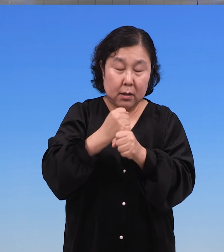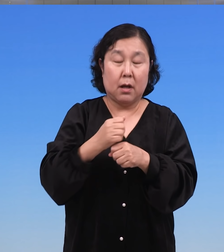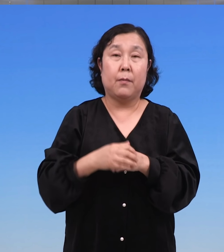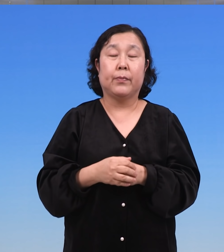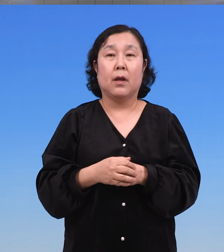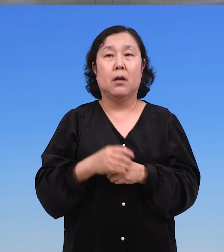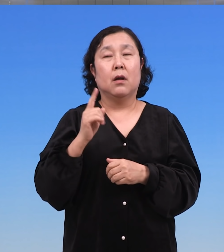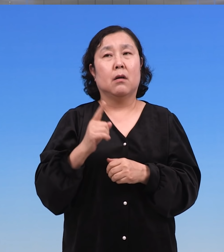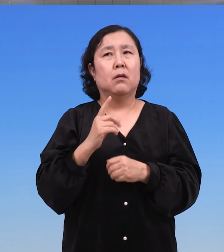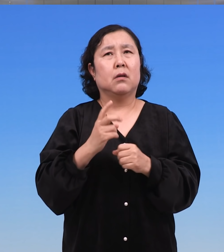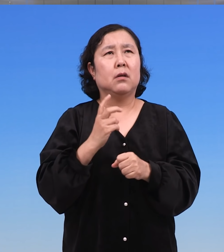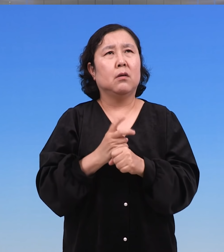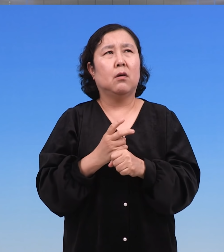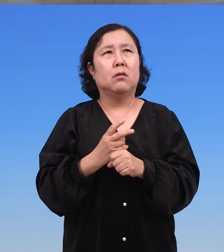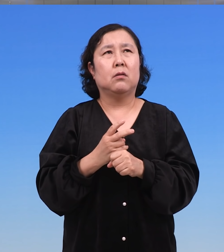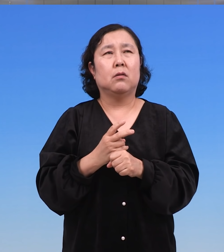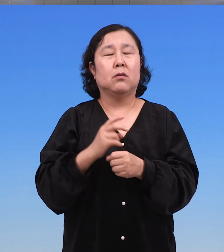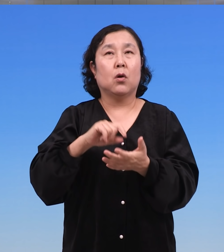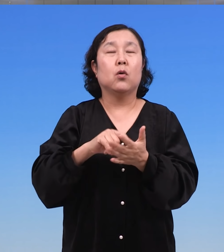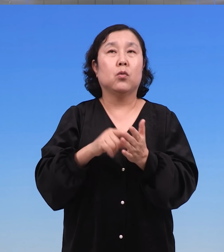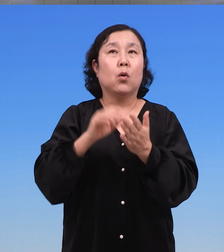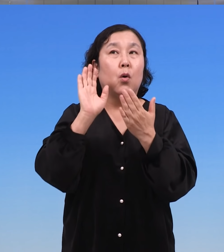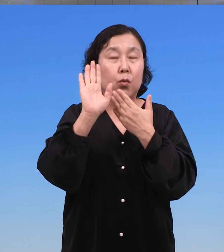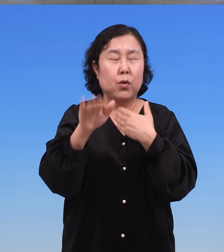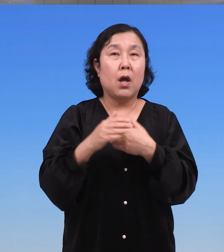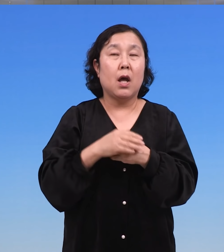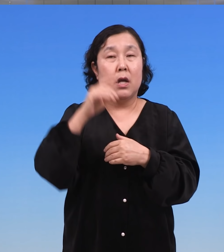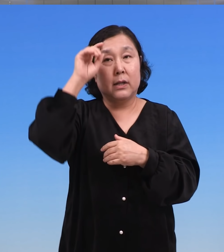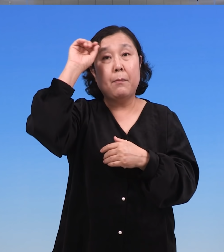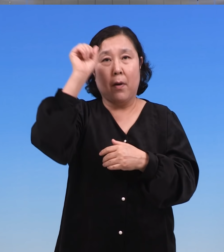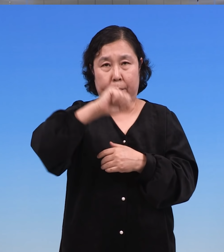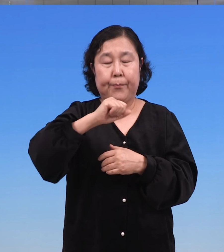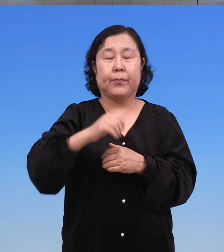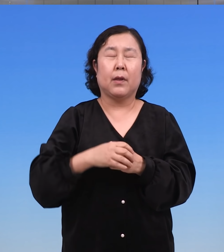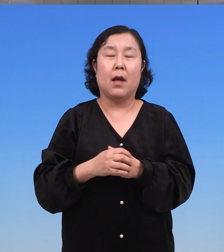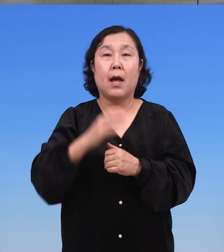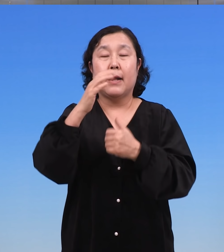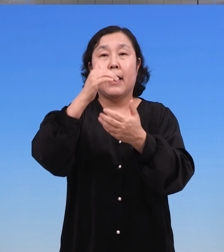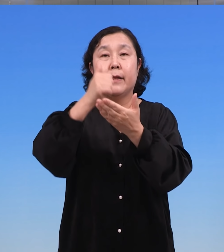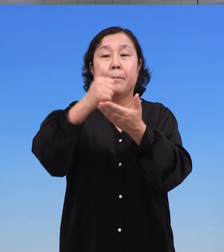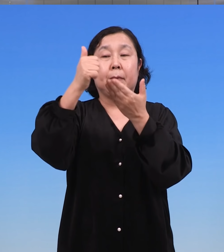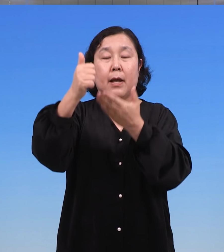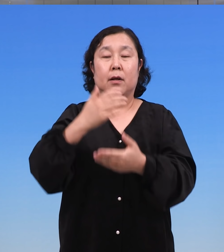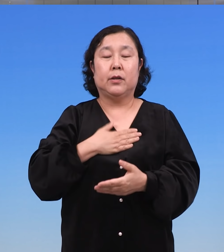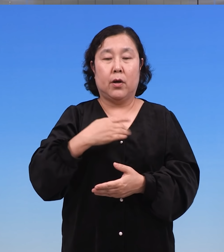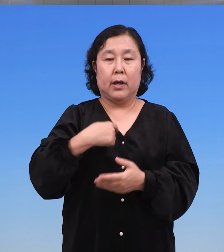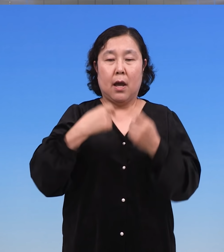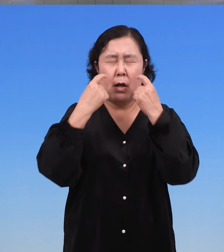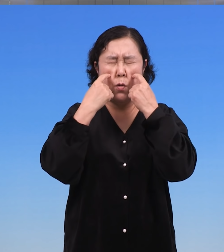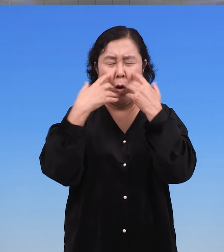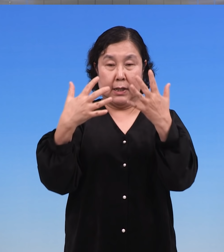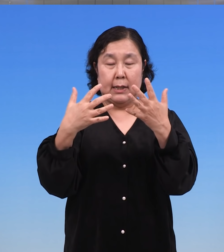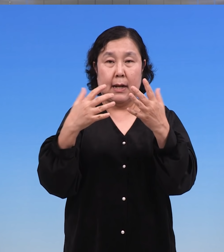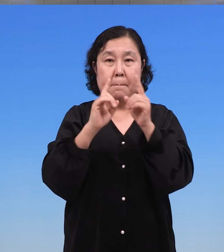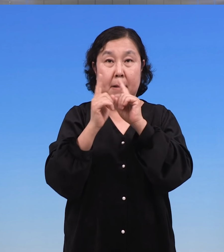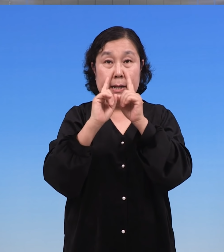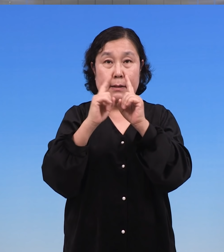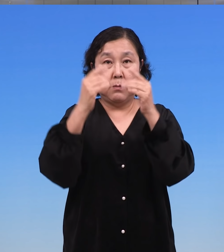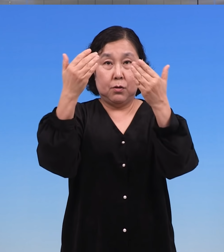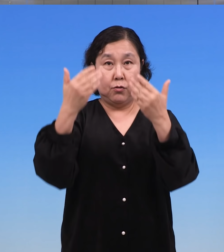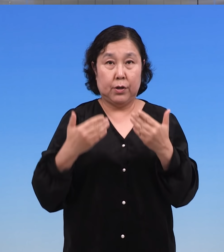빠져있던 한 2년쯤 지난 어느 날이라고 저는 지금 기억을 하는데, 새벽이었습니다. 하나님께서 저에게 뚜렷한